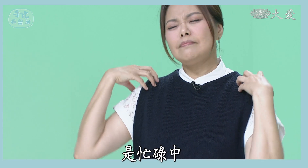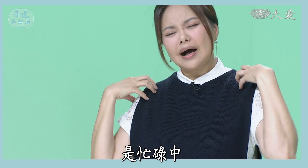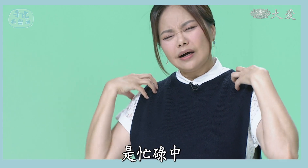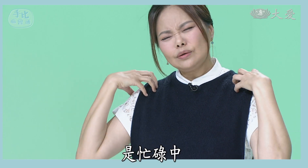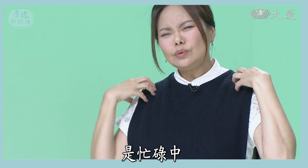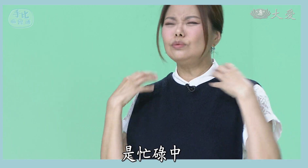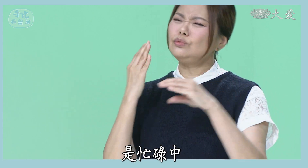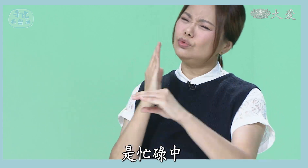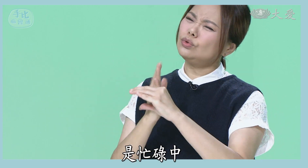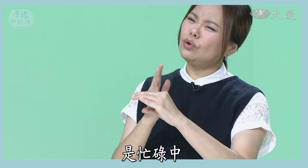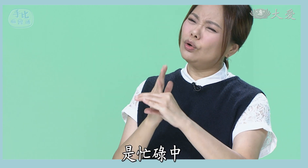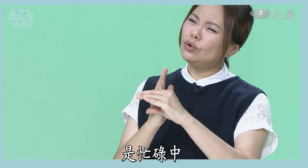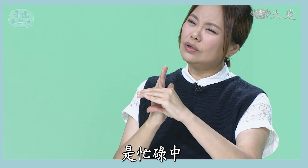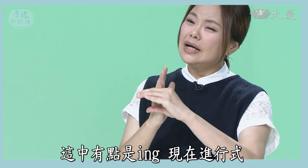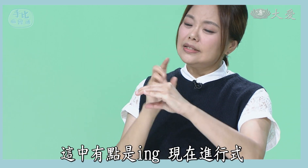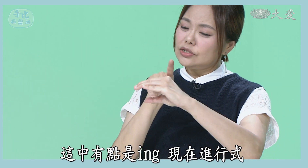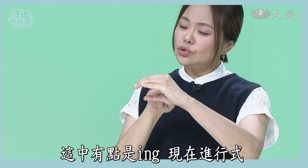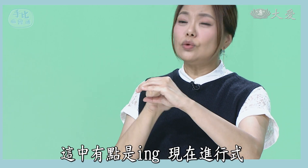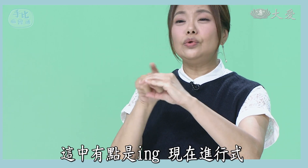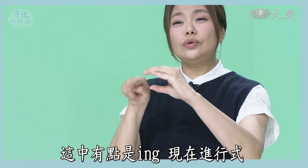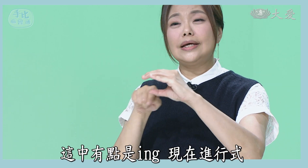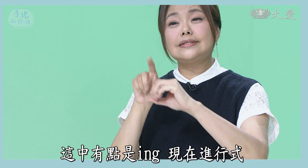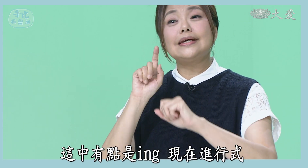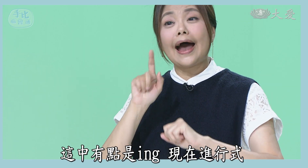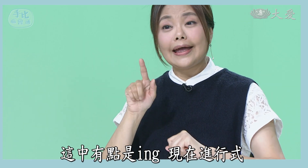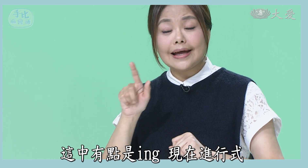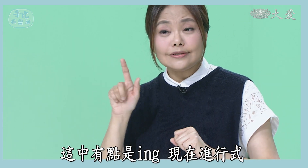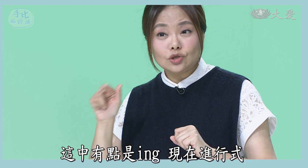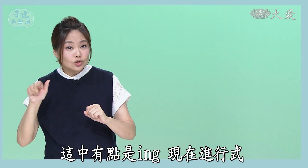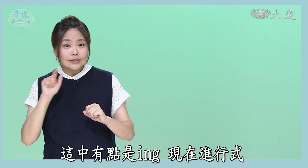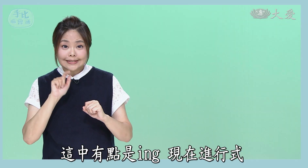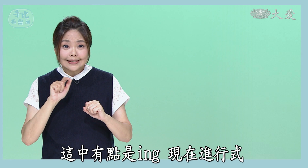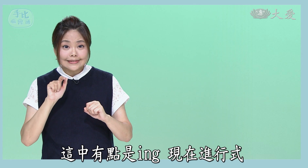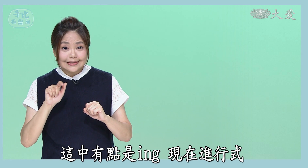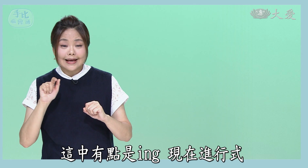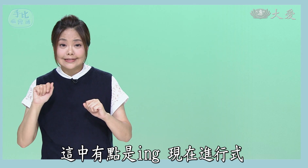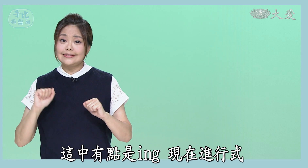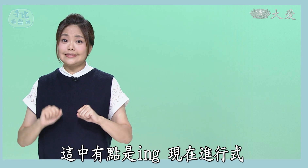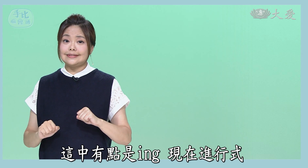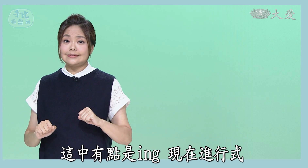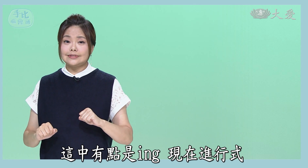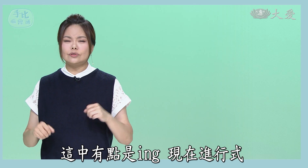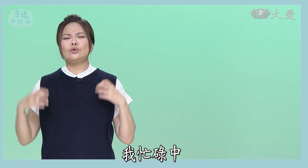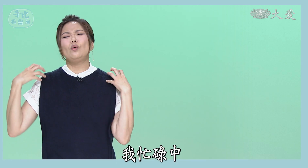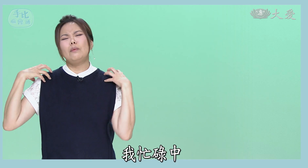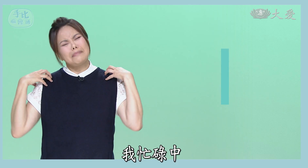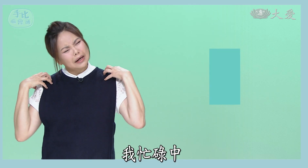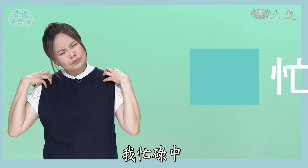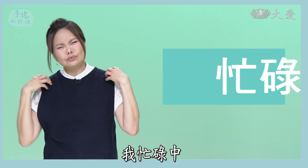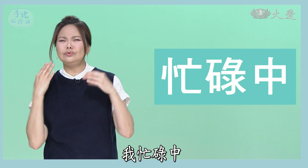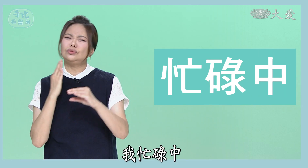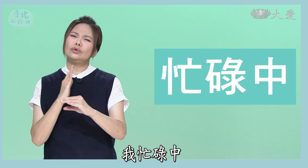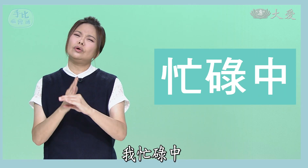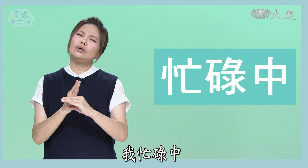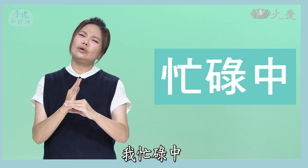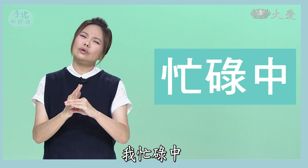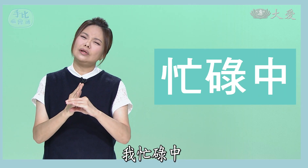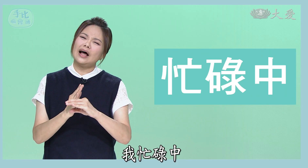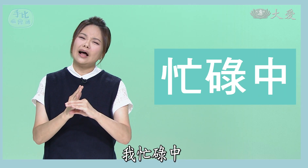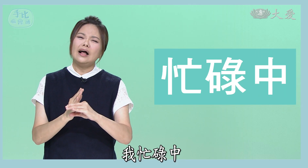忙碌中。这中有点是 ing 现在进行式，所以我忙碌中啦。